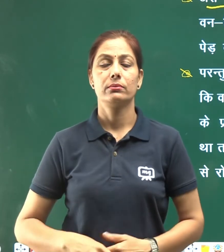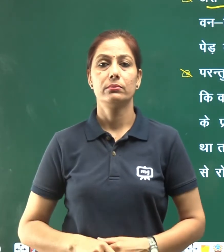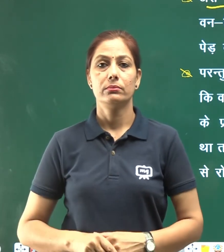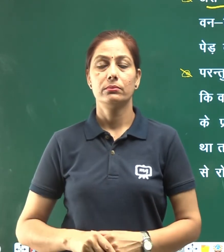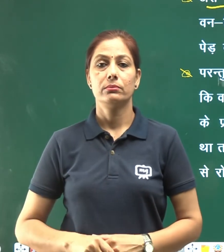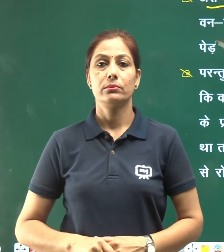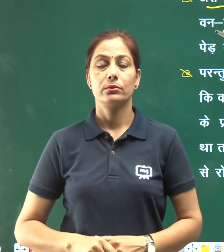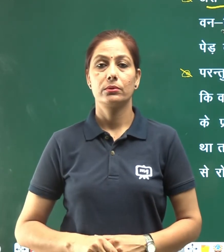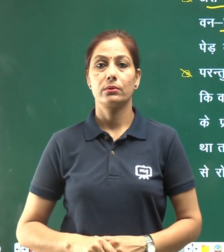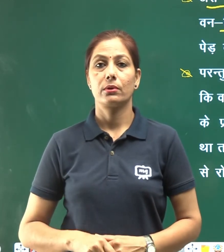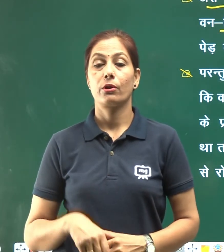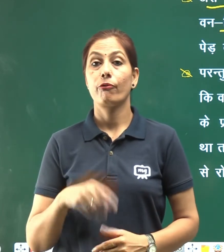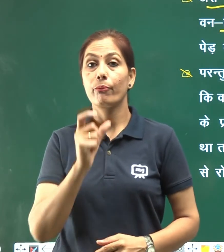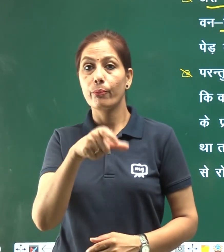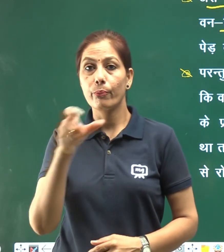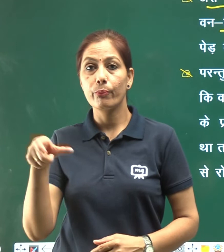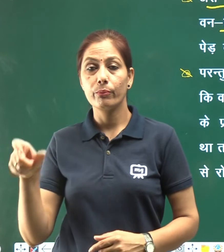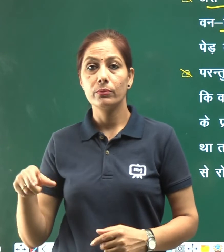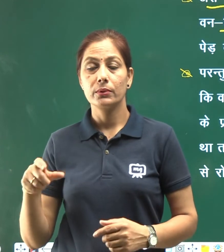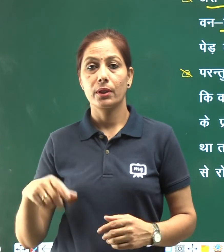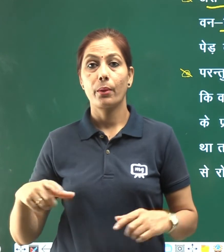वन विभाग के आदमी